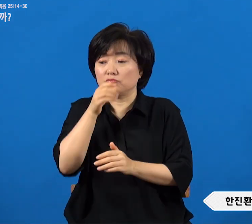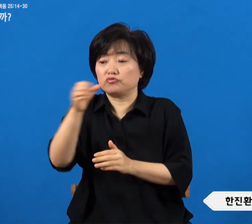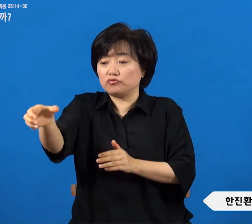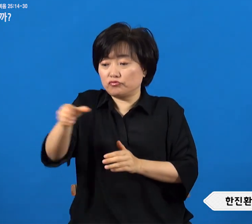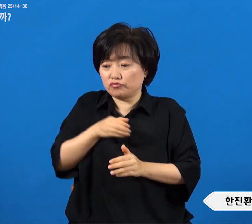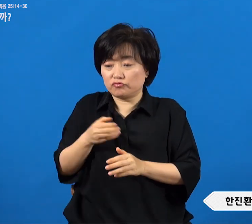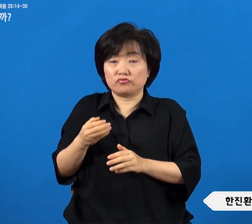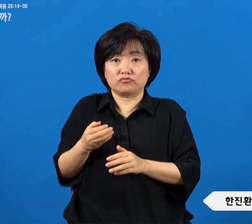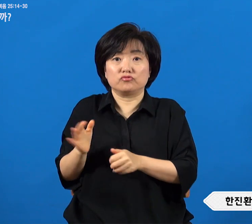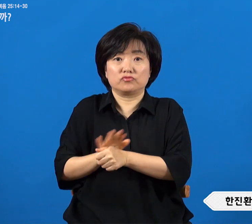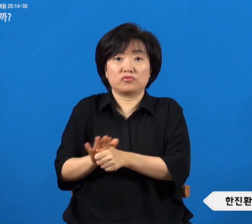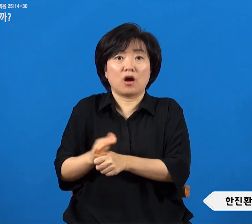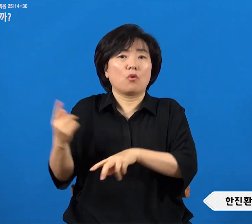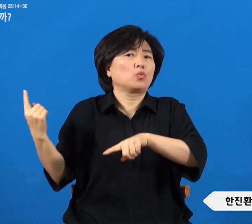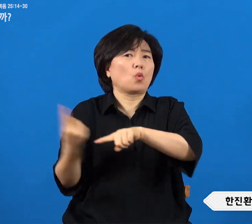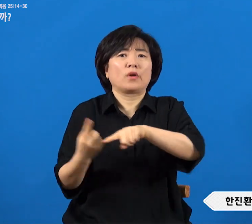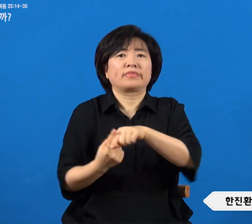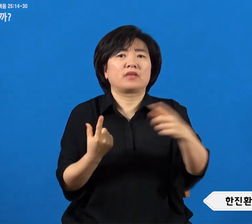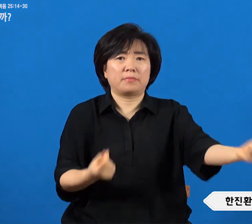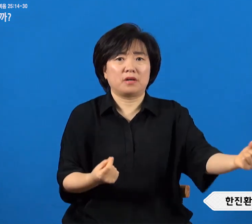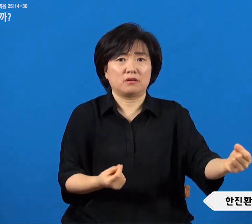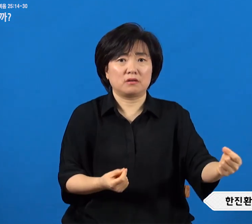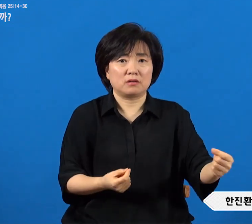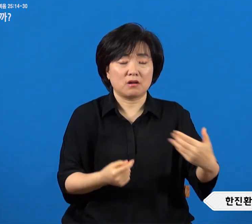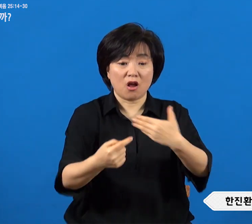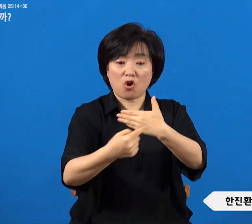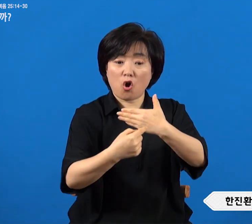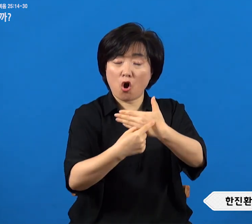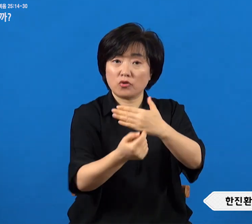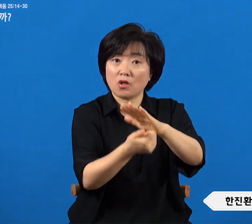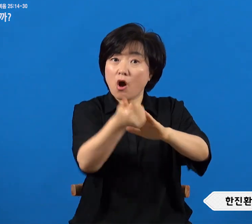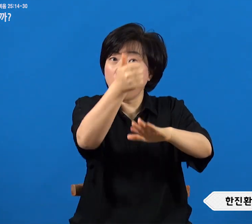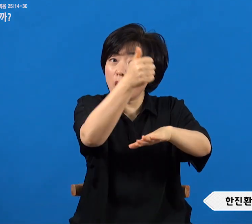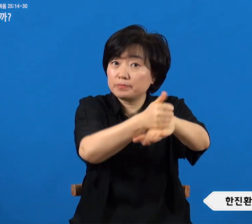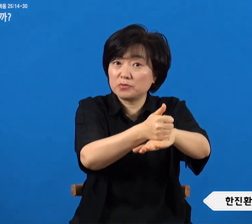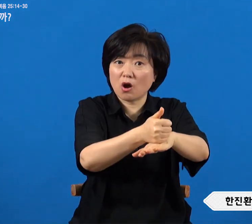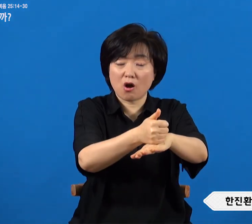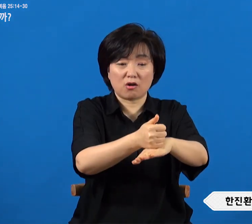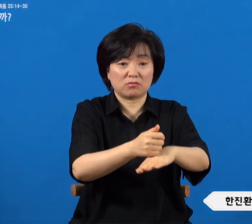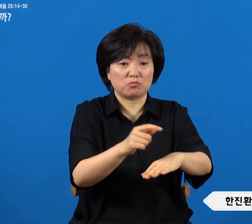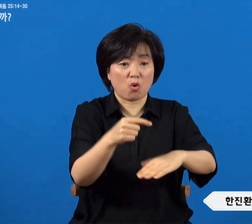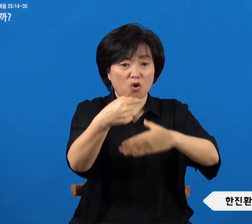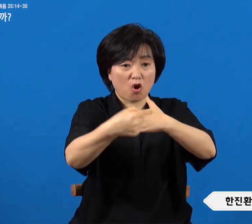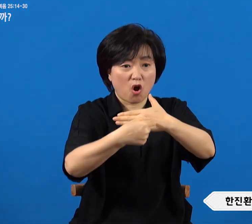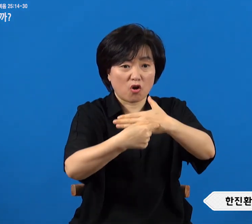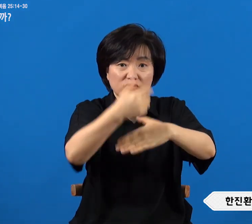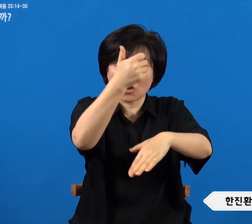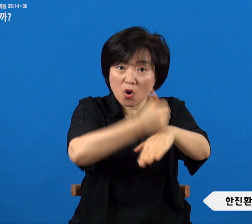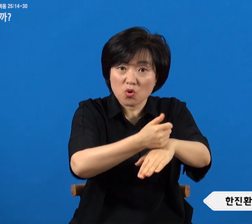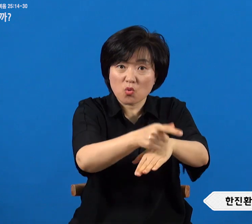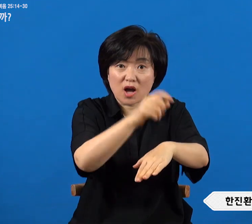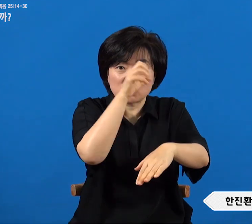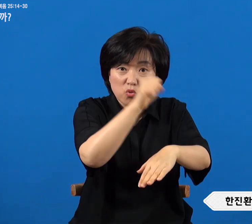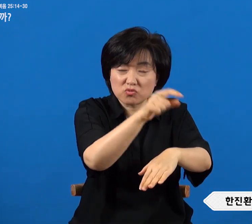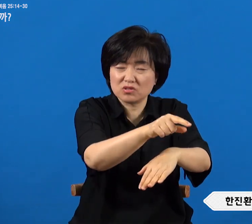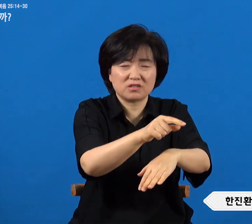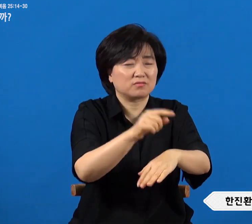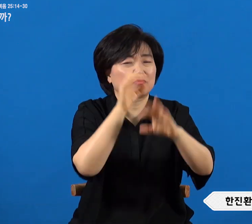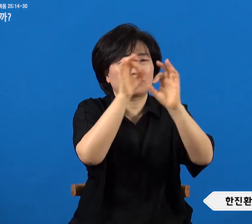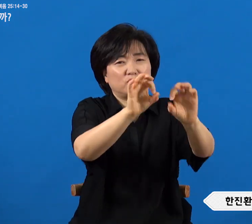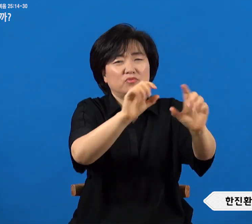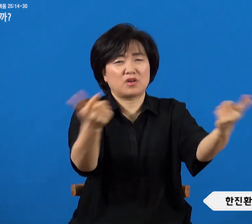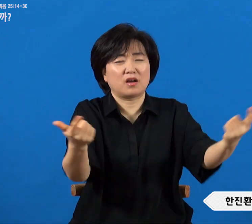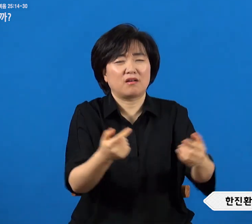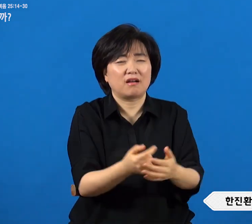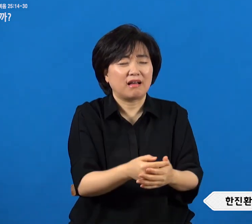것입니다. 자기 받은 그 달란트대로 최선을 다할 때에 소자에게 찬물